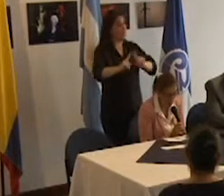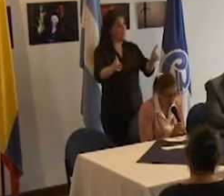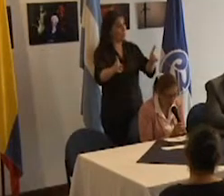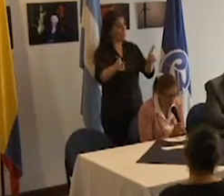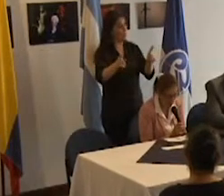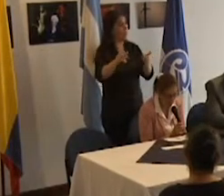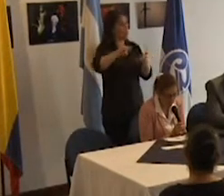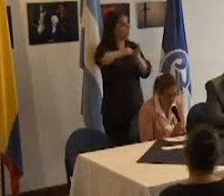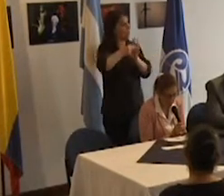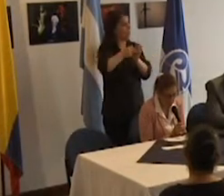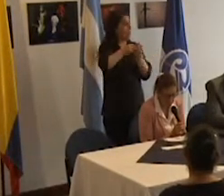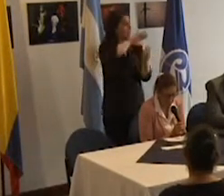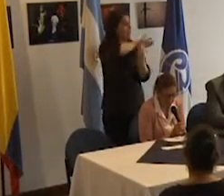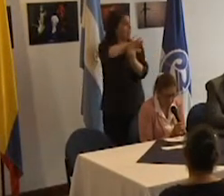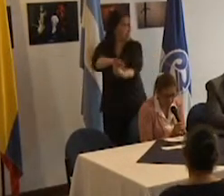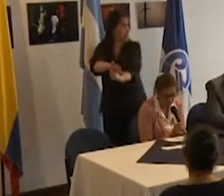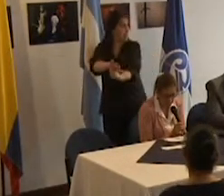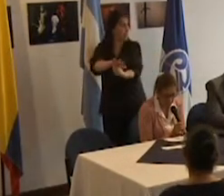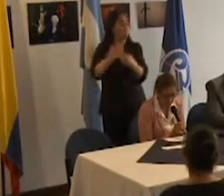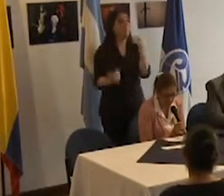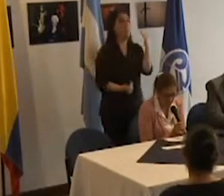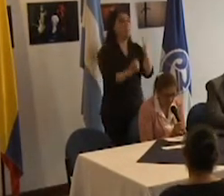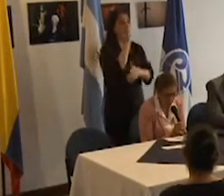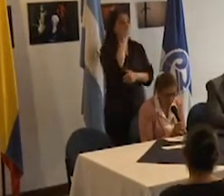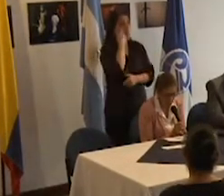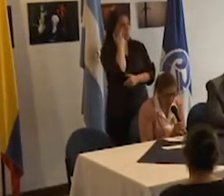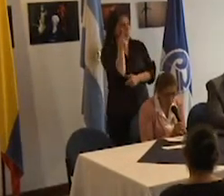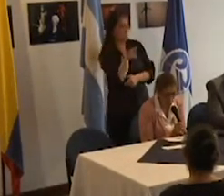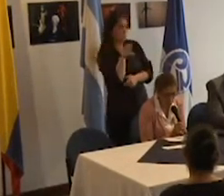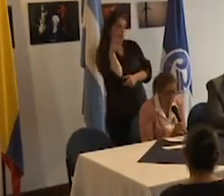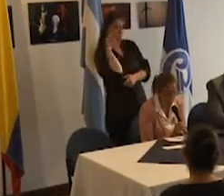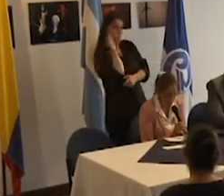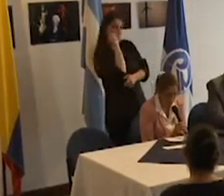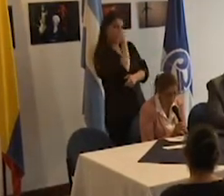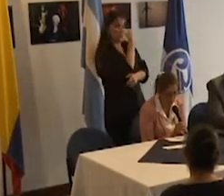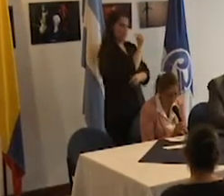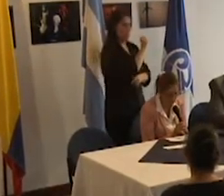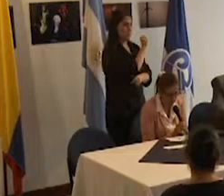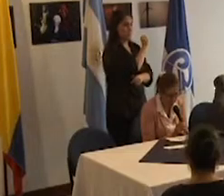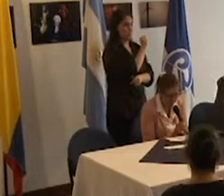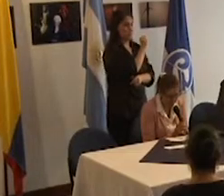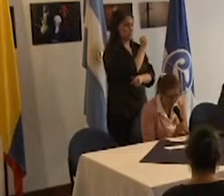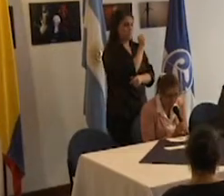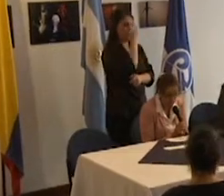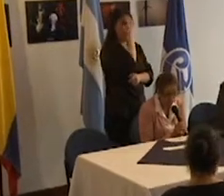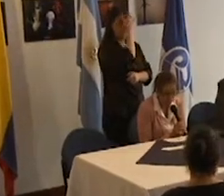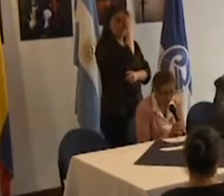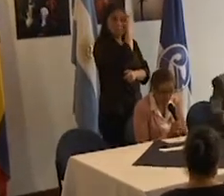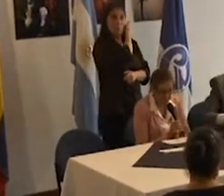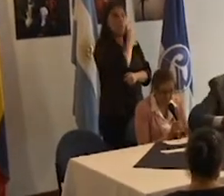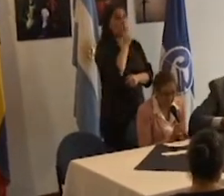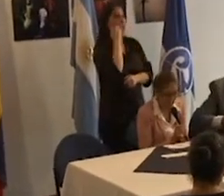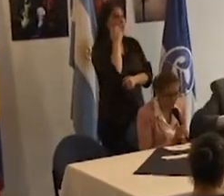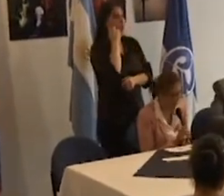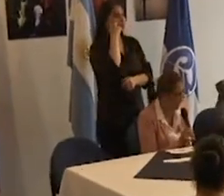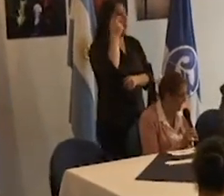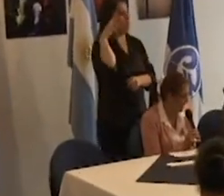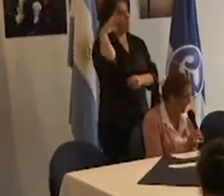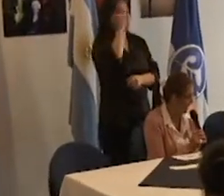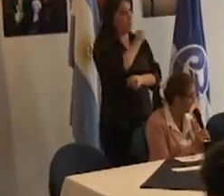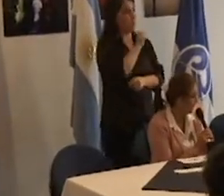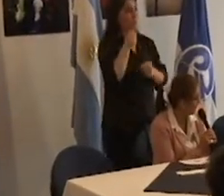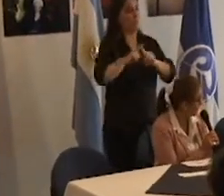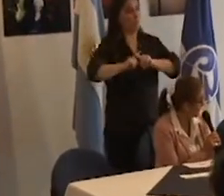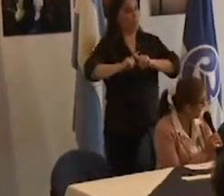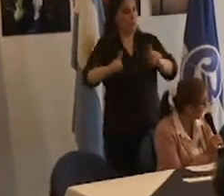objeto de exclusión? Y cuando empezamos a resaltar los unos, cuando empezamos a resaltarla o a compararla